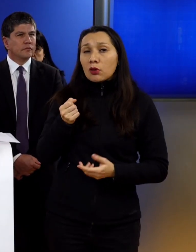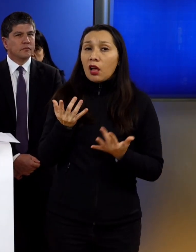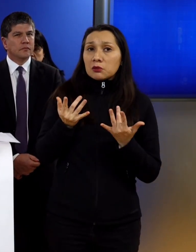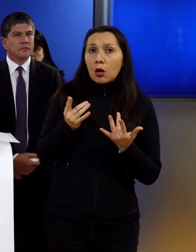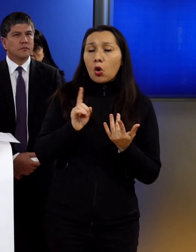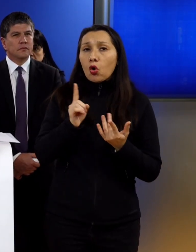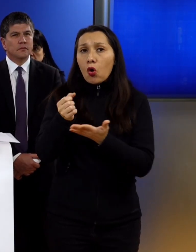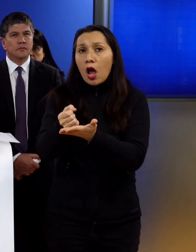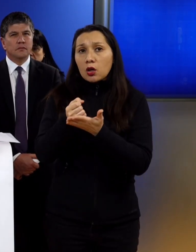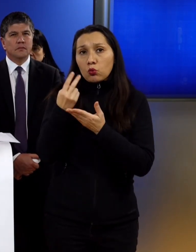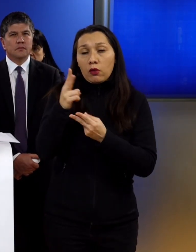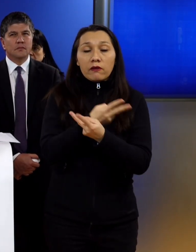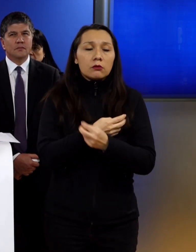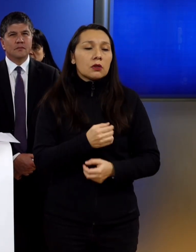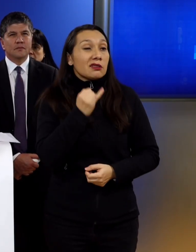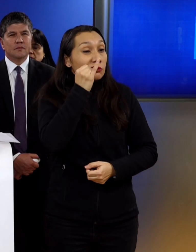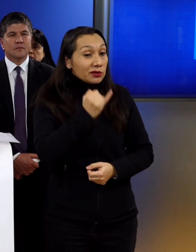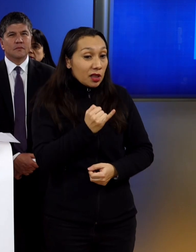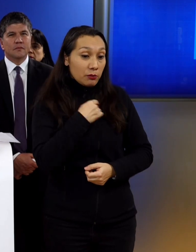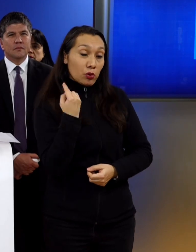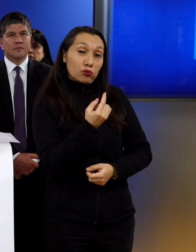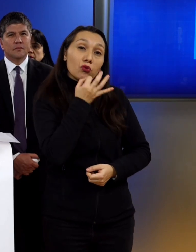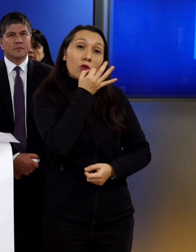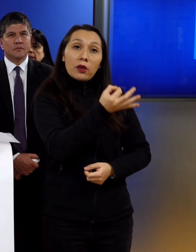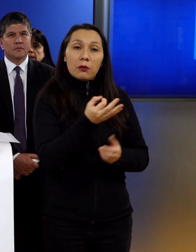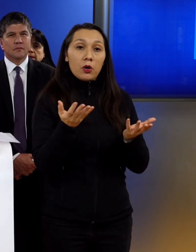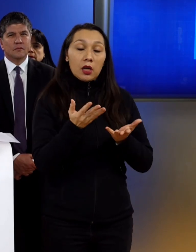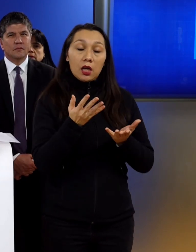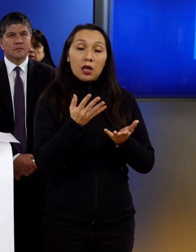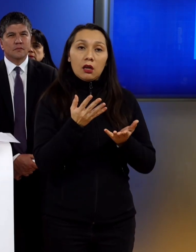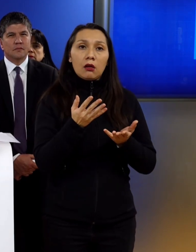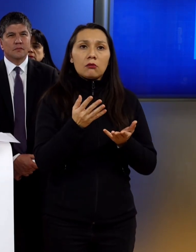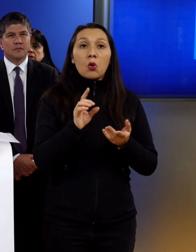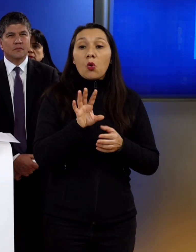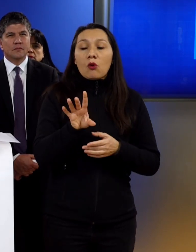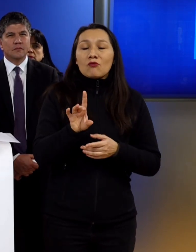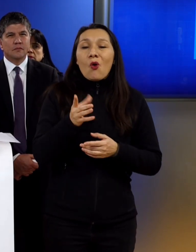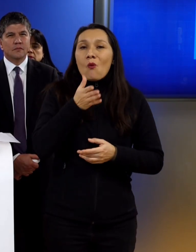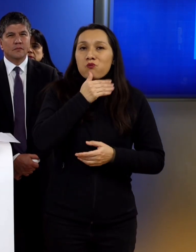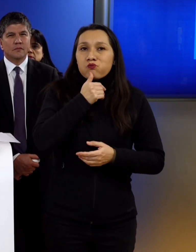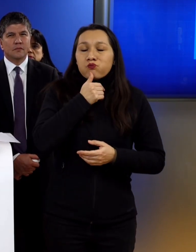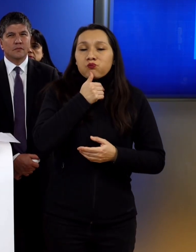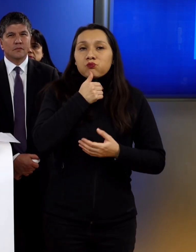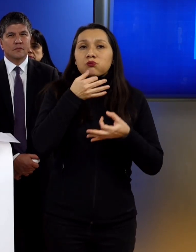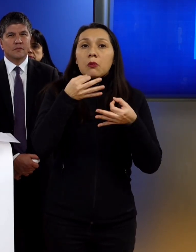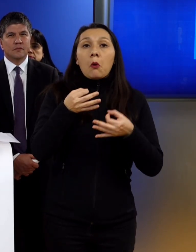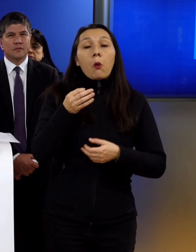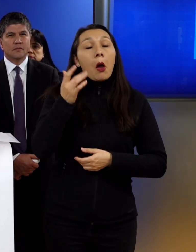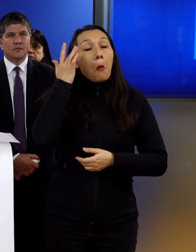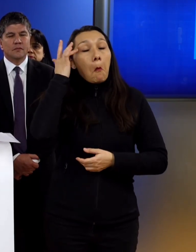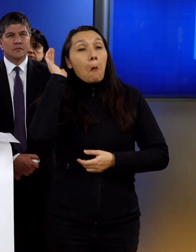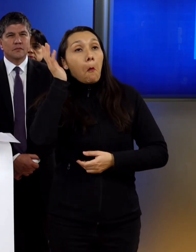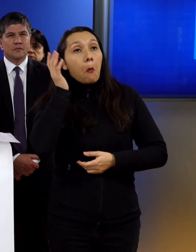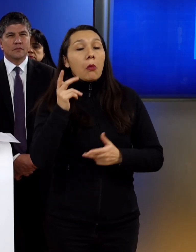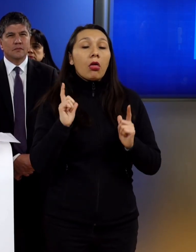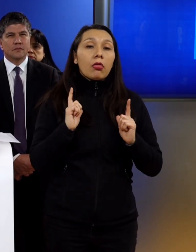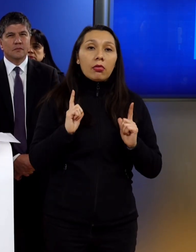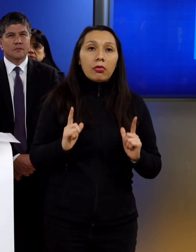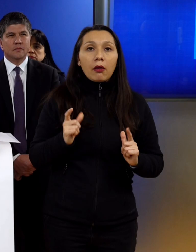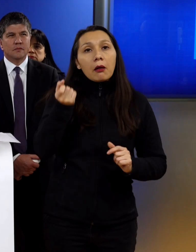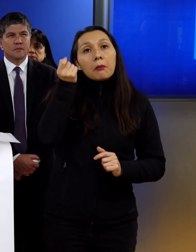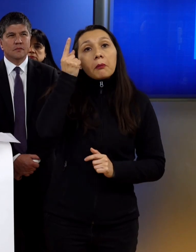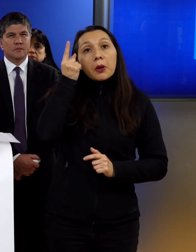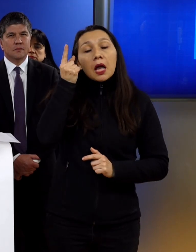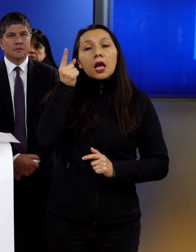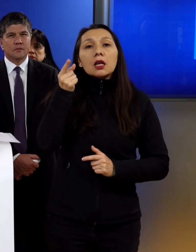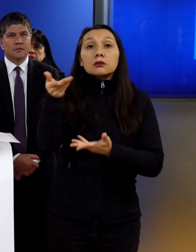colaboración o eventual no colaboración de Venezuela? Bueno, siempre hemos hablado de que nosotros no nos encontramos, no somos ingenuos ni estamos relajados por el hecho